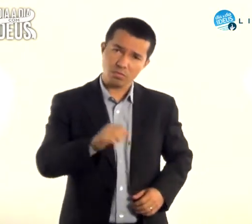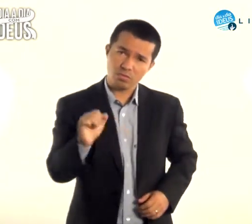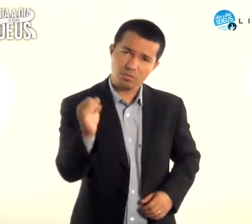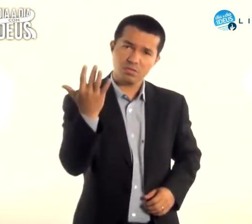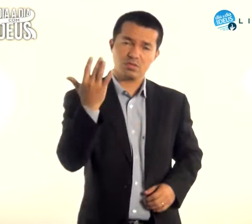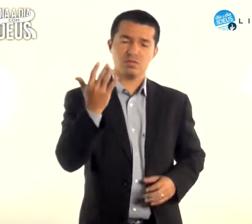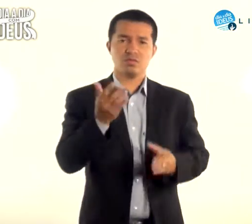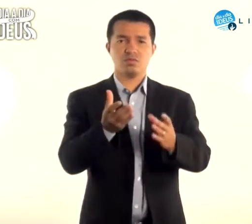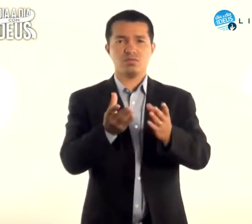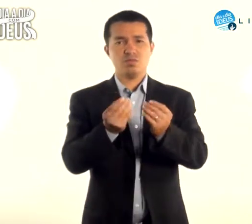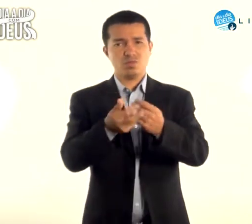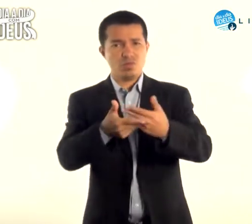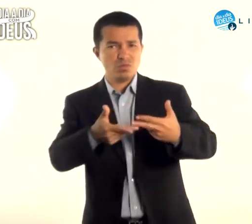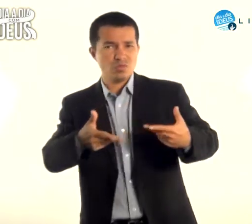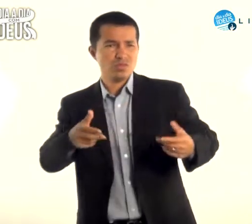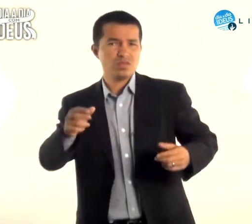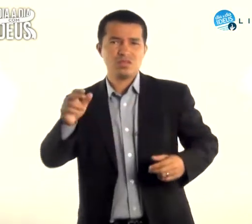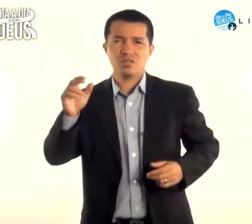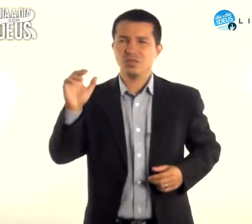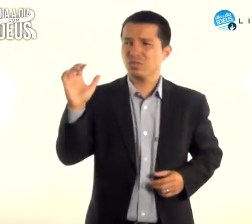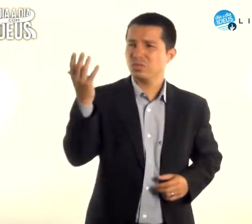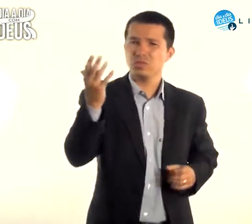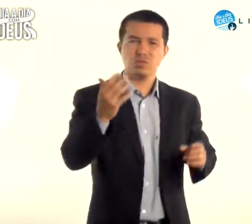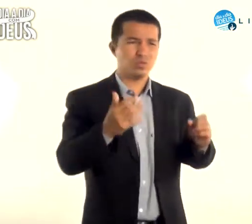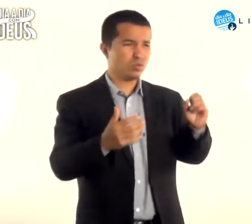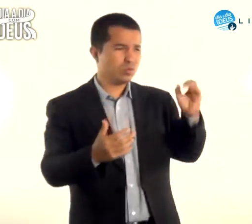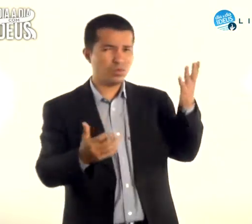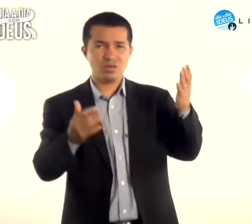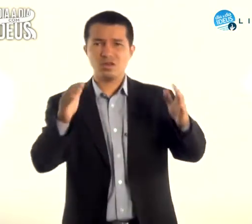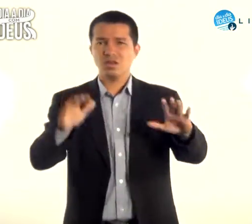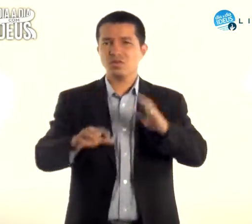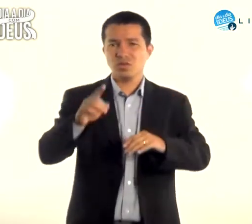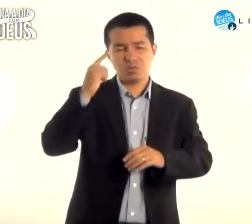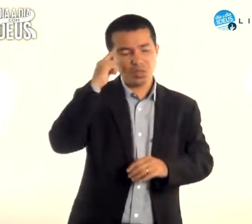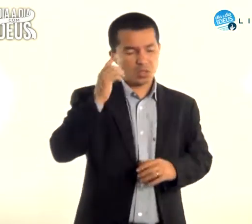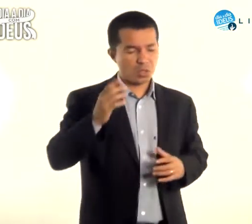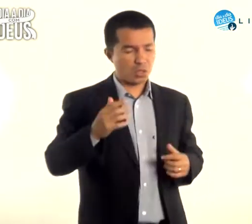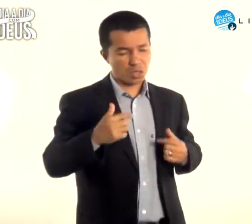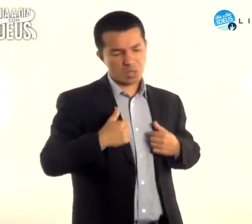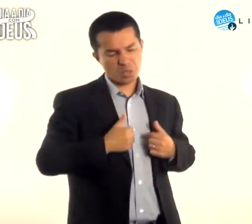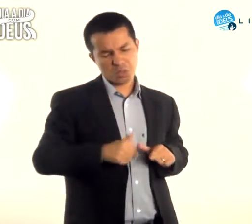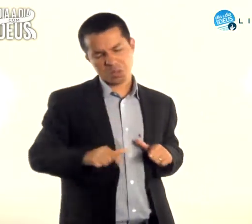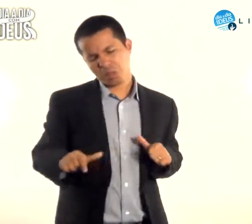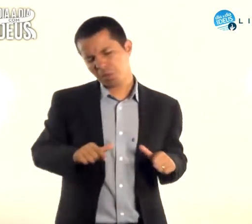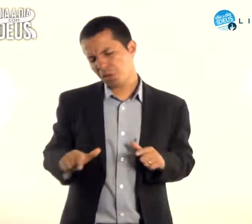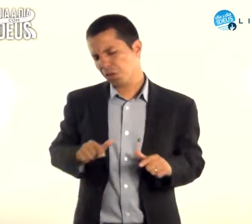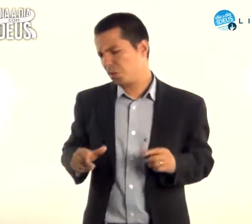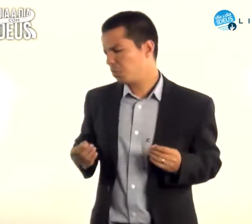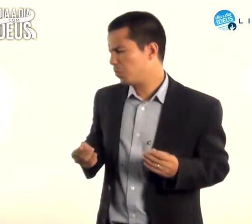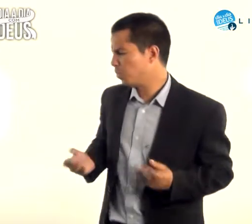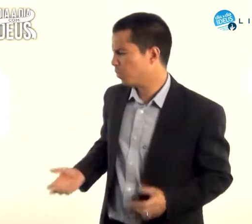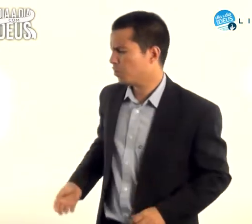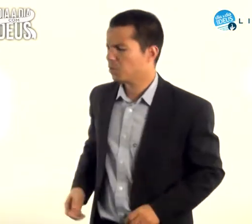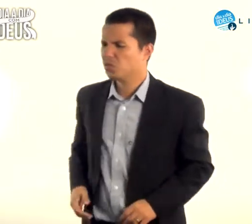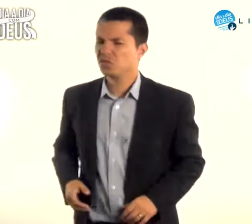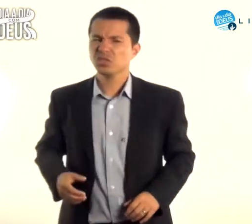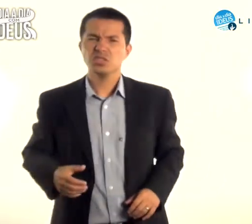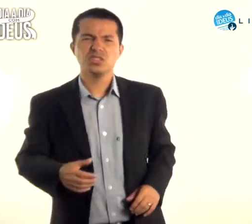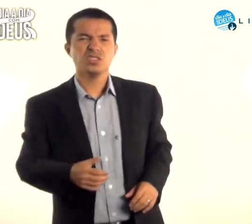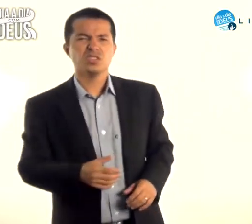gente continua se justificando. Eu trabalho demais, a vida está muito pesada, as pressões são muito grandes, os prazos